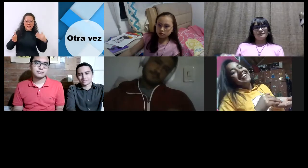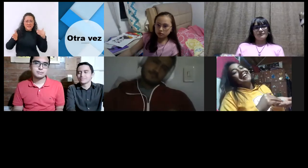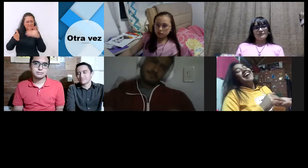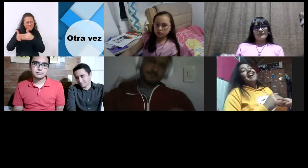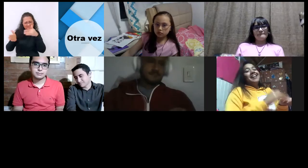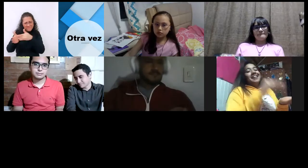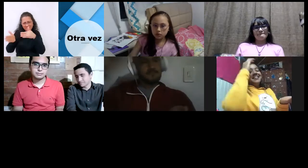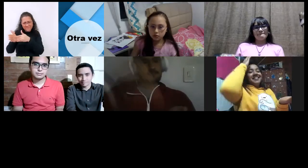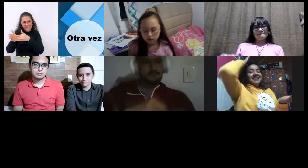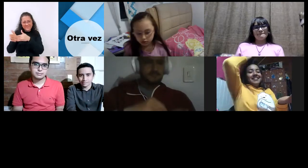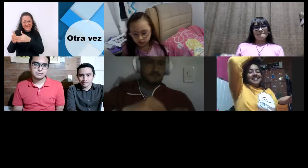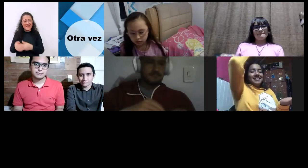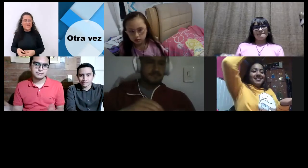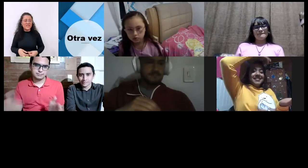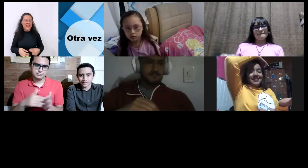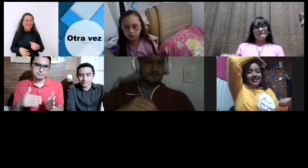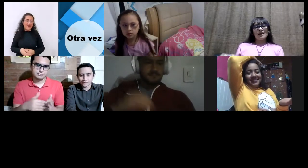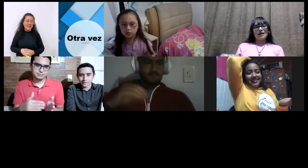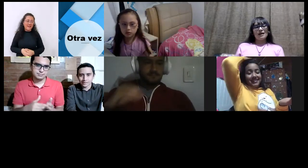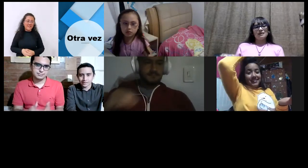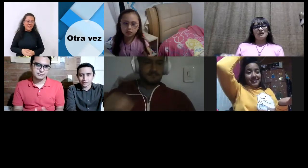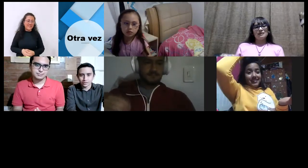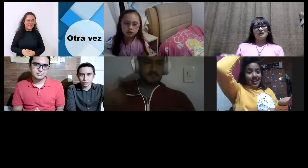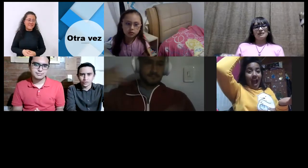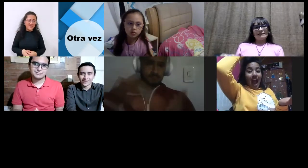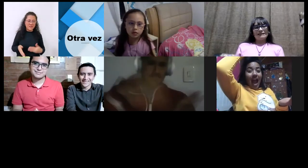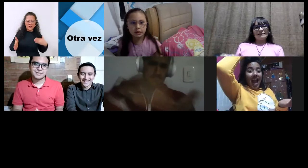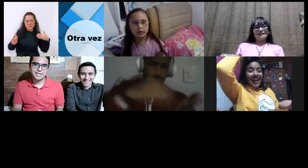esto es atacar, ¿cierto? Como que